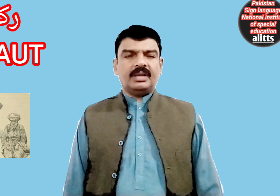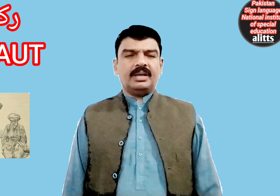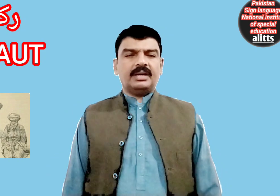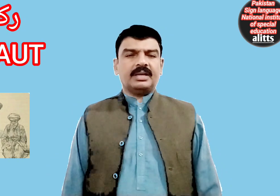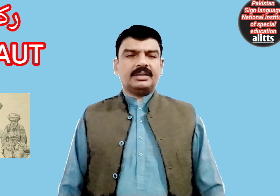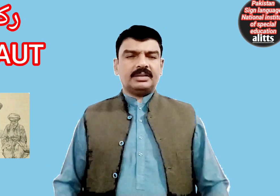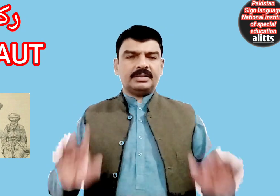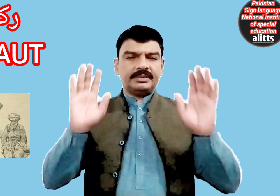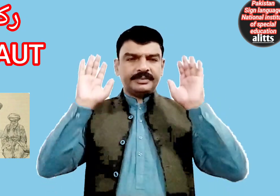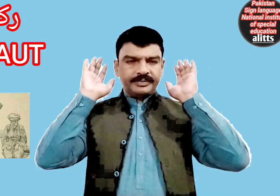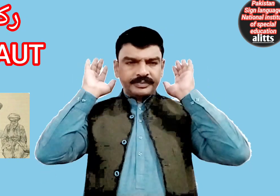रकत,